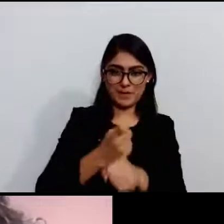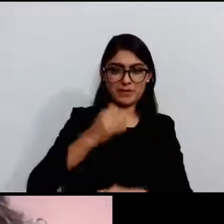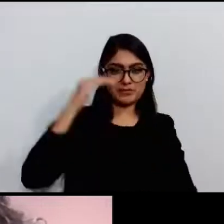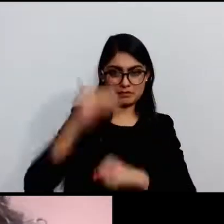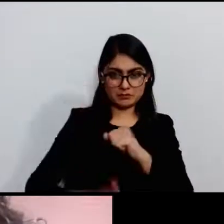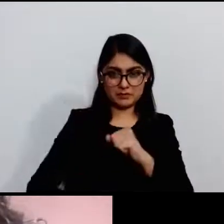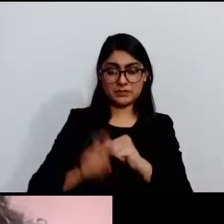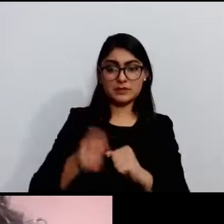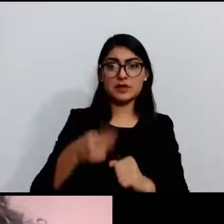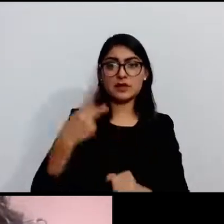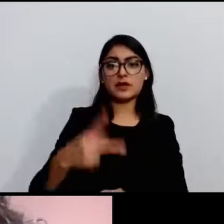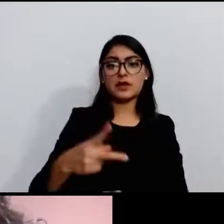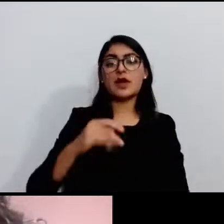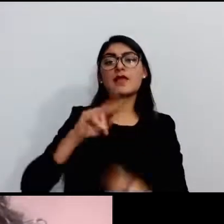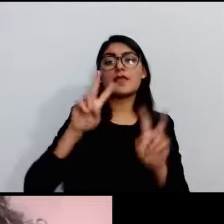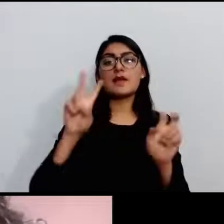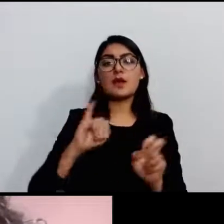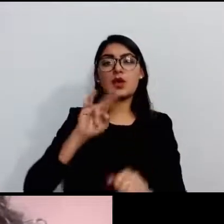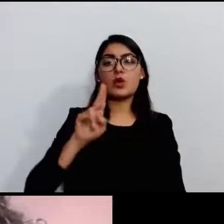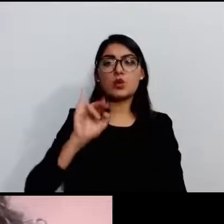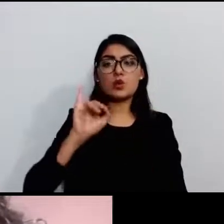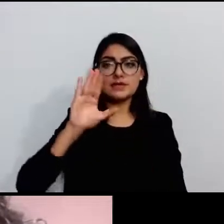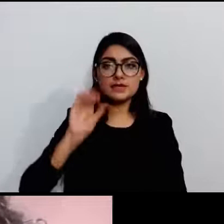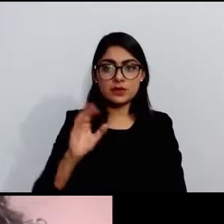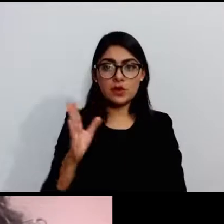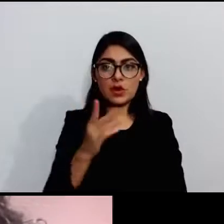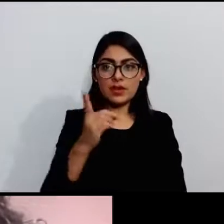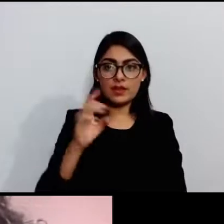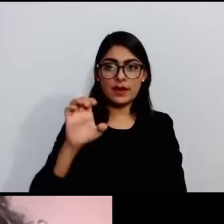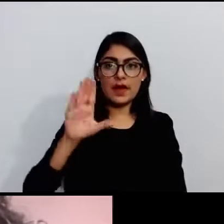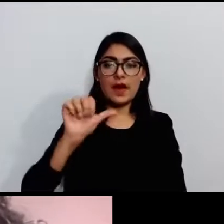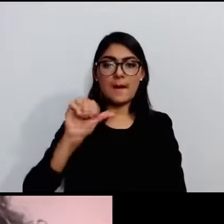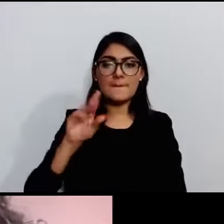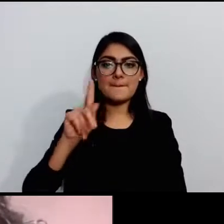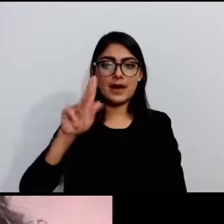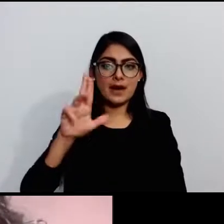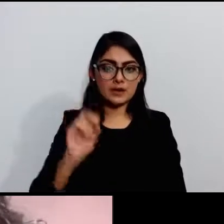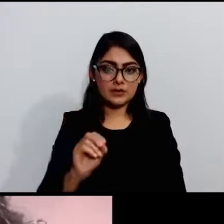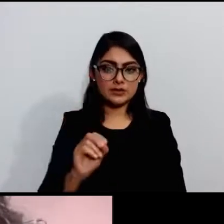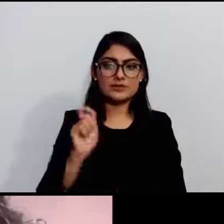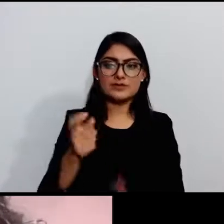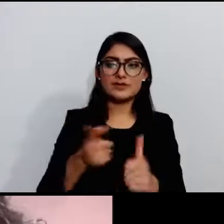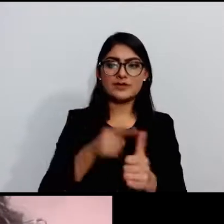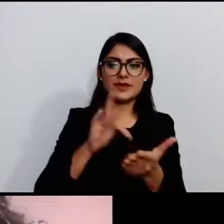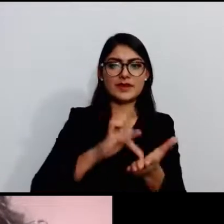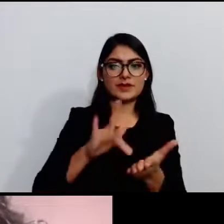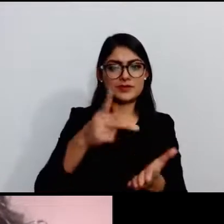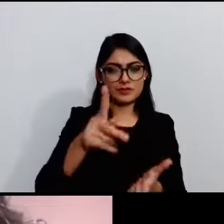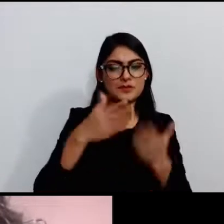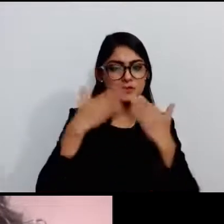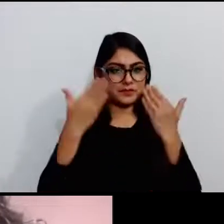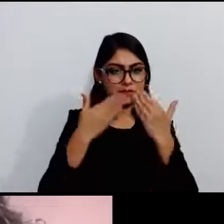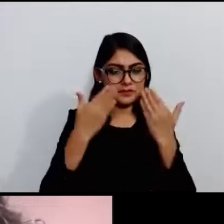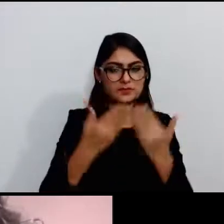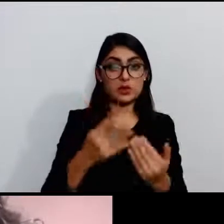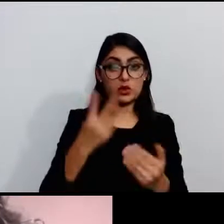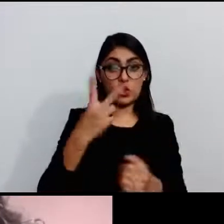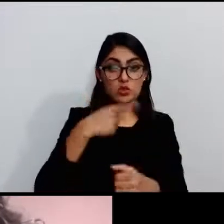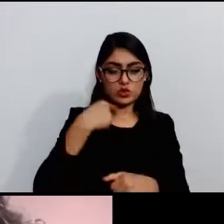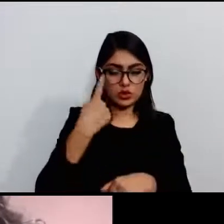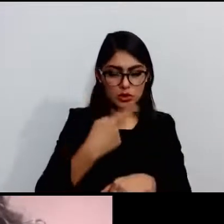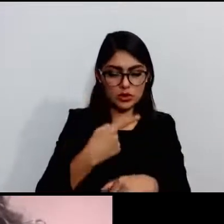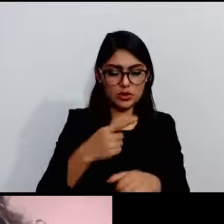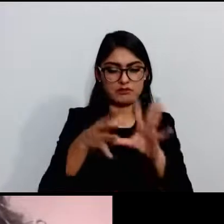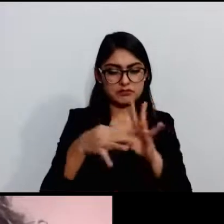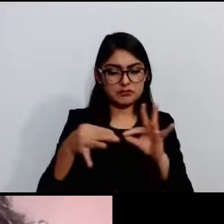Amparo, no sin antes agradecer la generosidad de este tiempo, doctor Roberto Niembro. Ha sido un gusto escucharlo, ha sido un